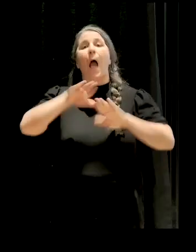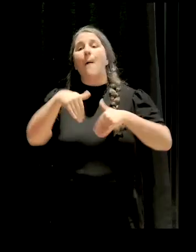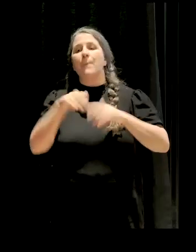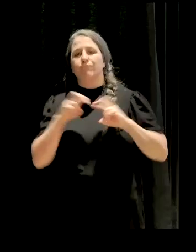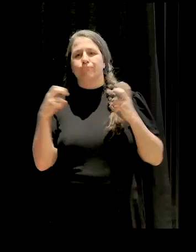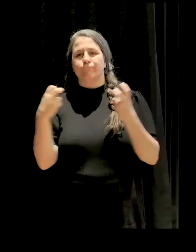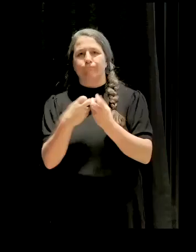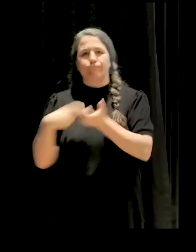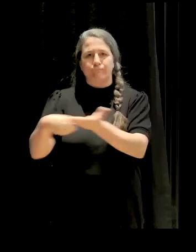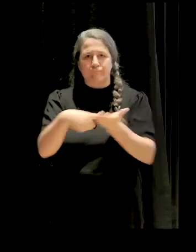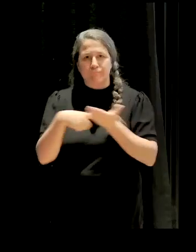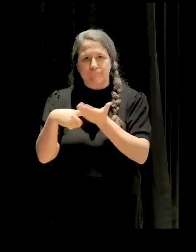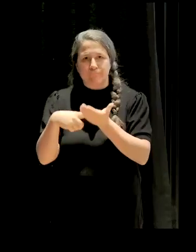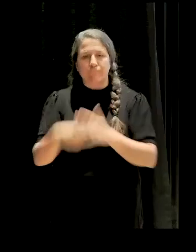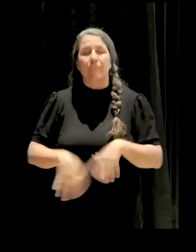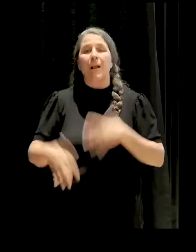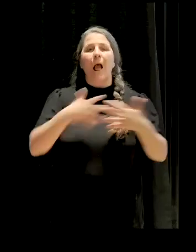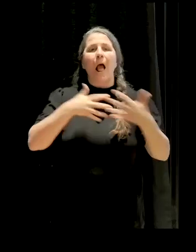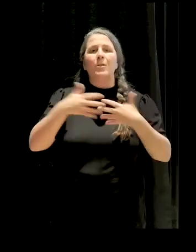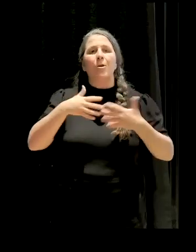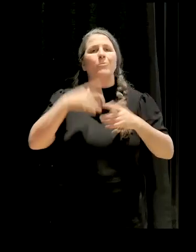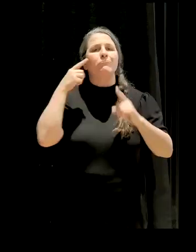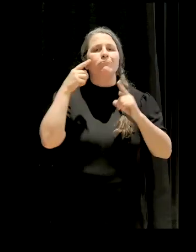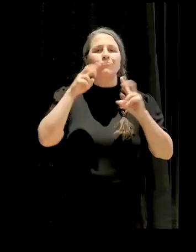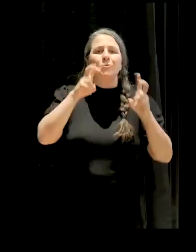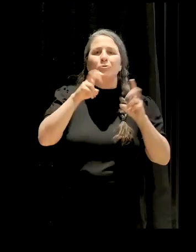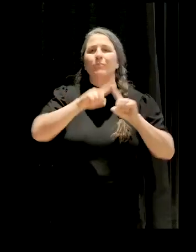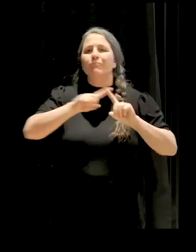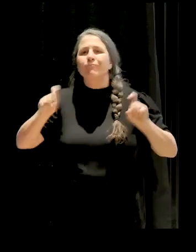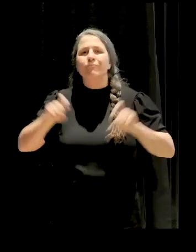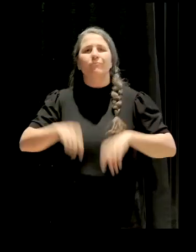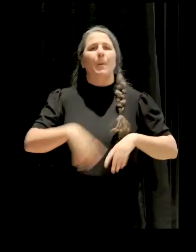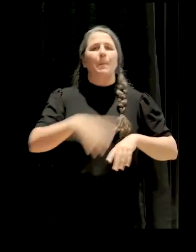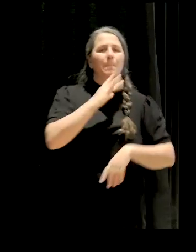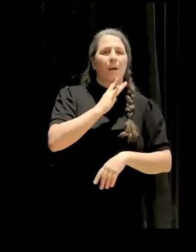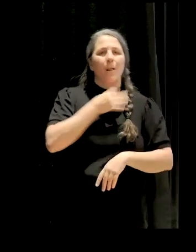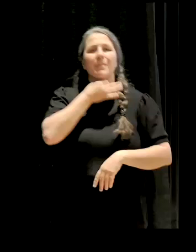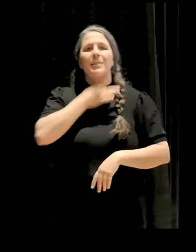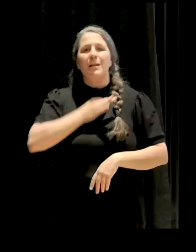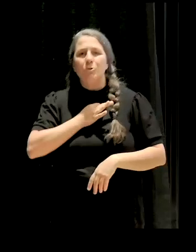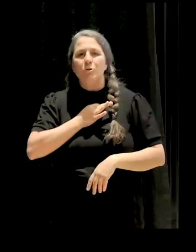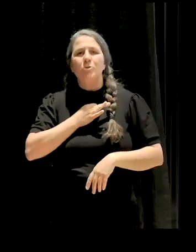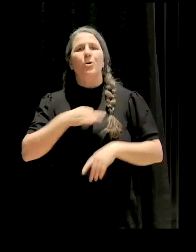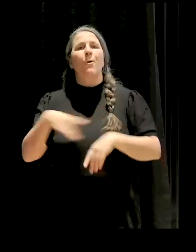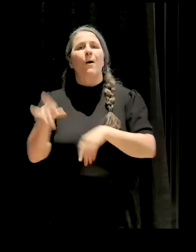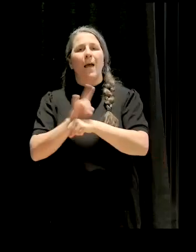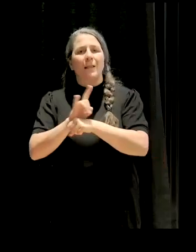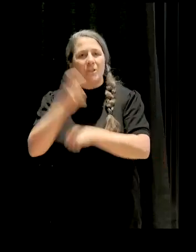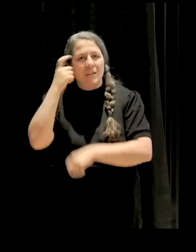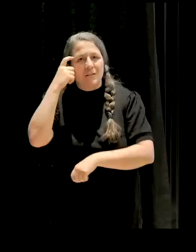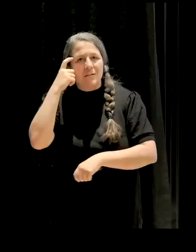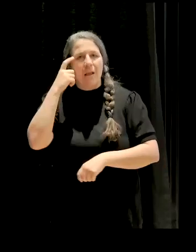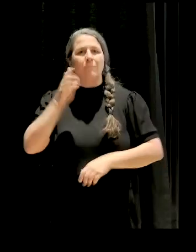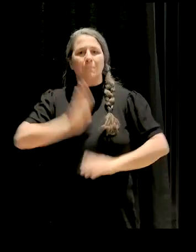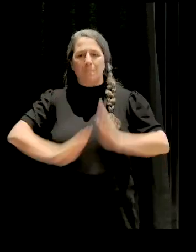discussions. Ces ateliers-là, ils touchaient à divers sujets comme la parole, la déglutition, l'intelligence artificielle, les biosignaux et